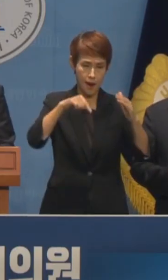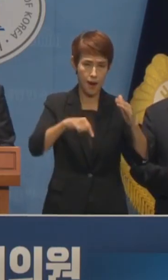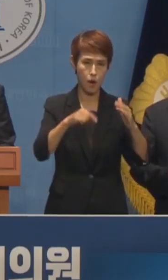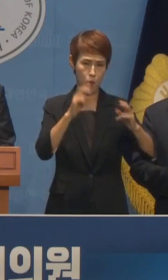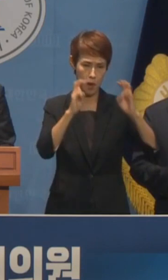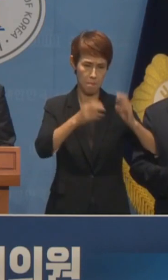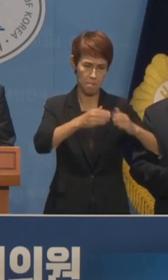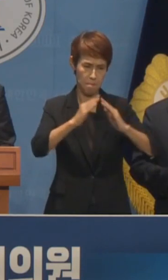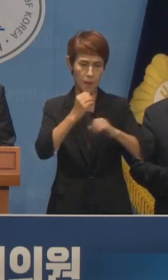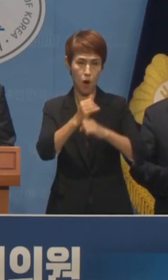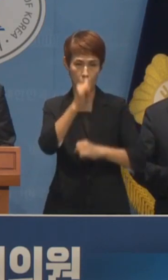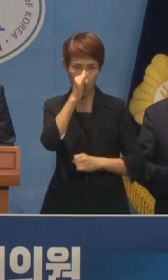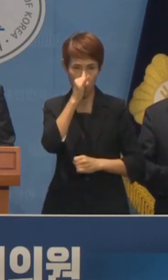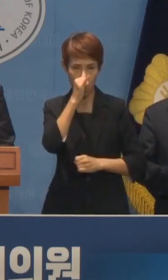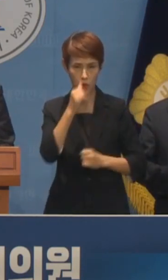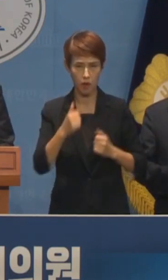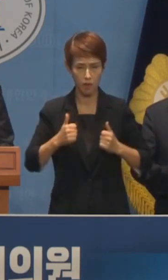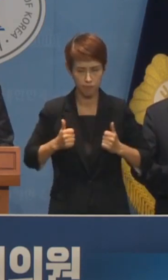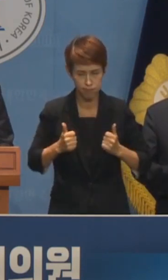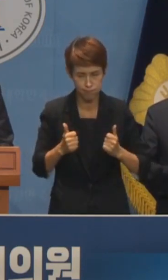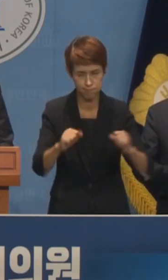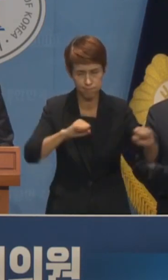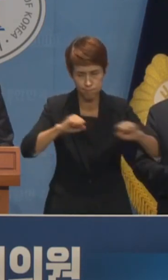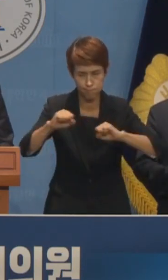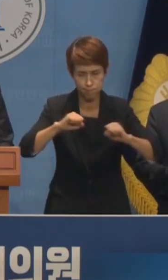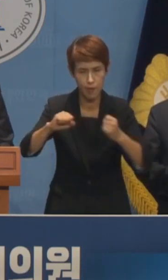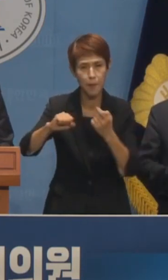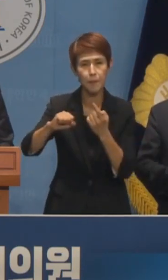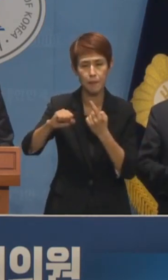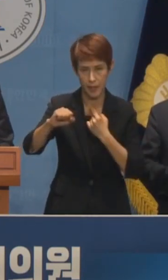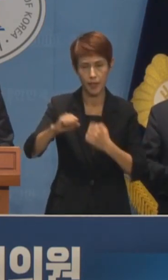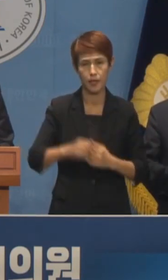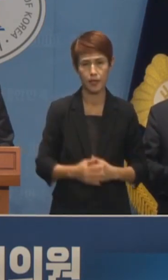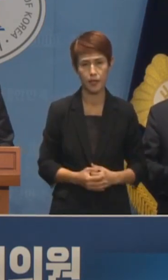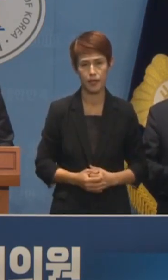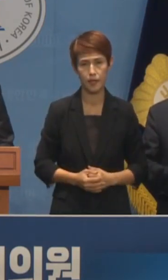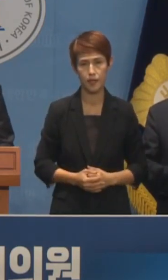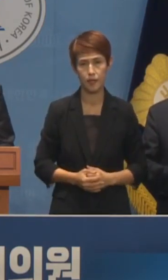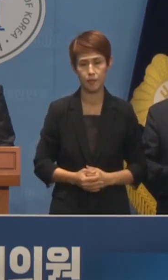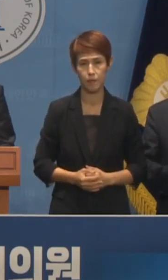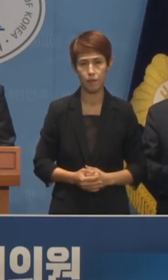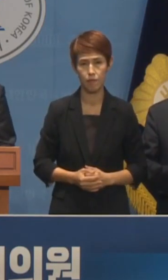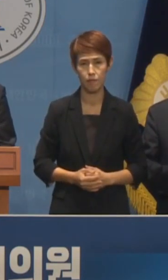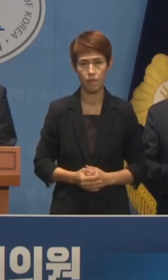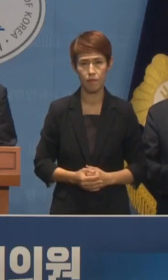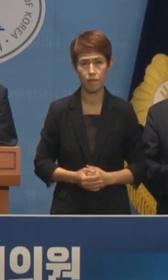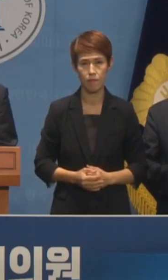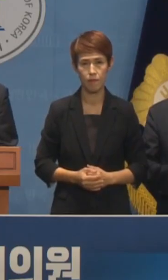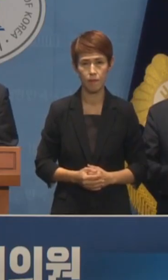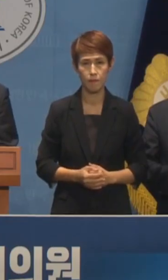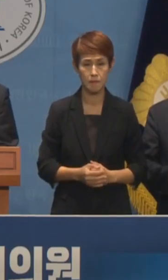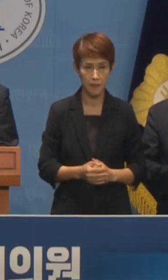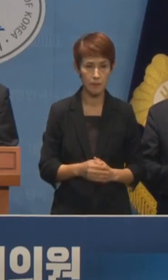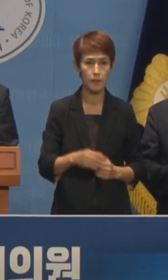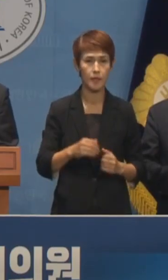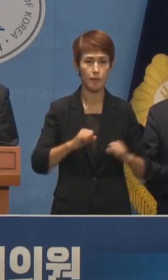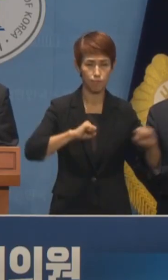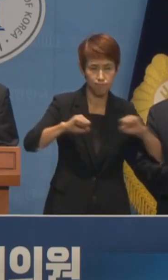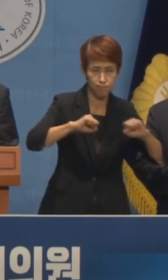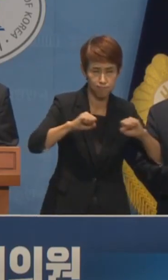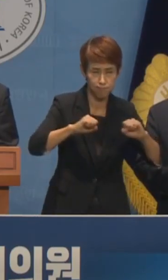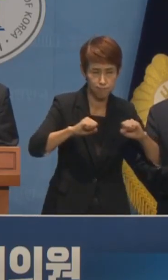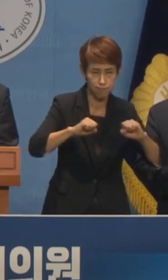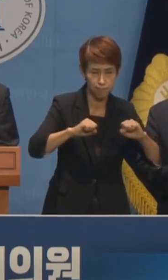위해 현장에서 고군분투했습니다. 그리고 조용히 하나씩 그 성과를 축적해